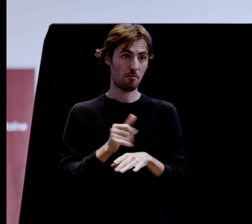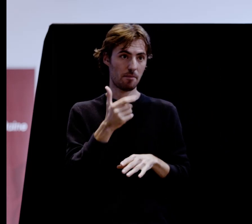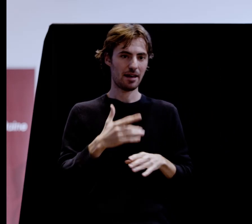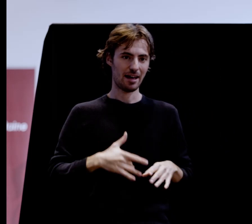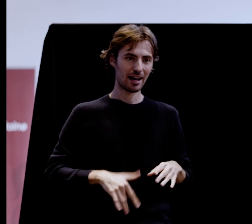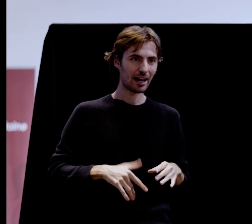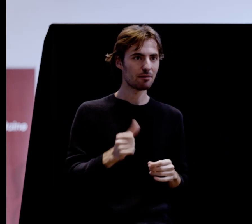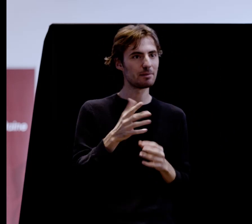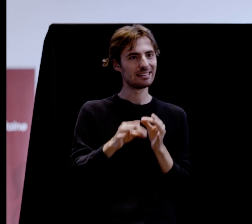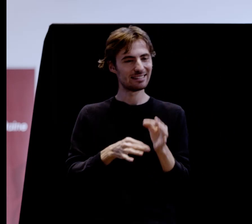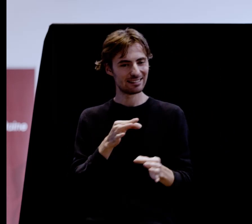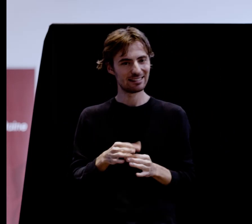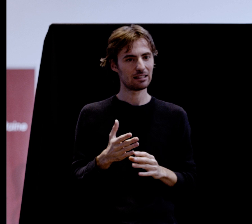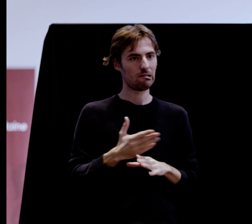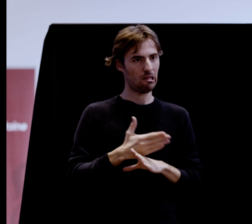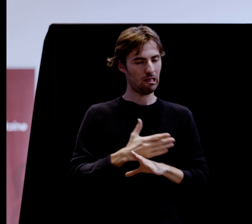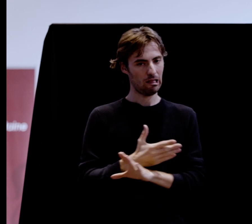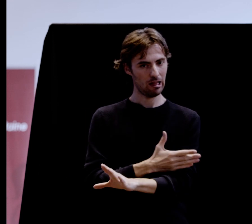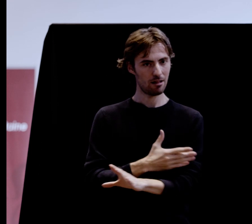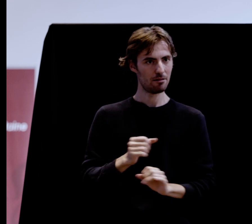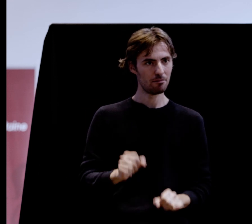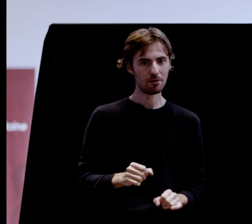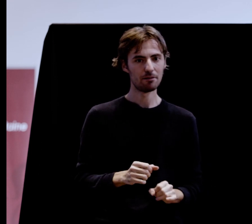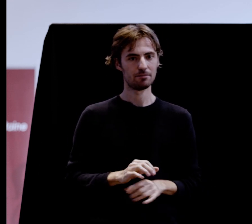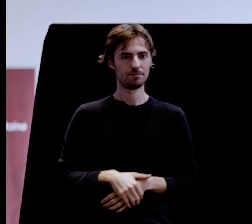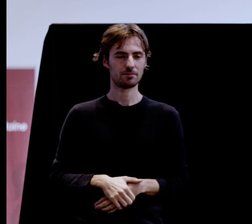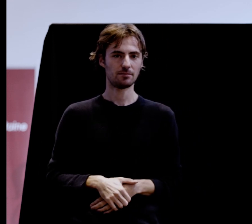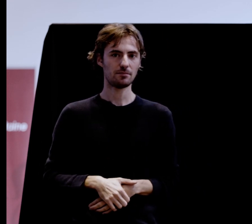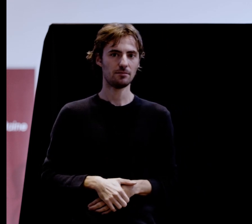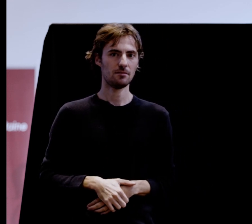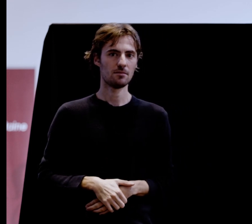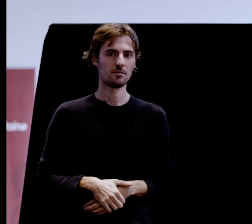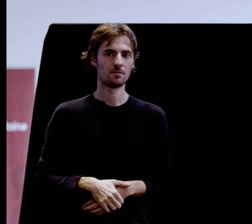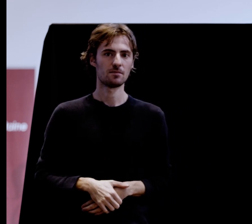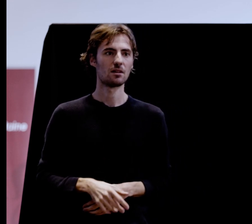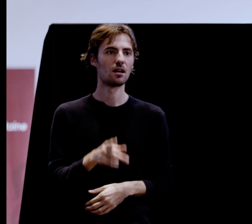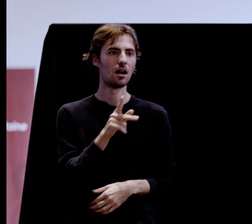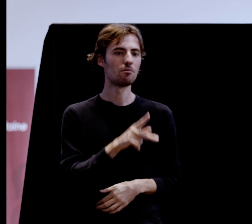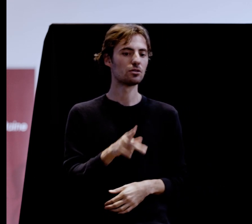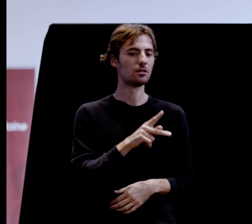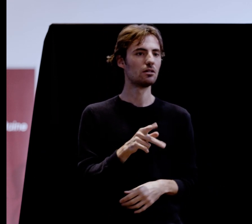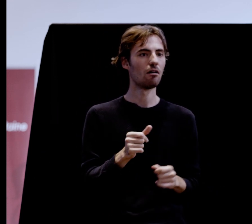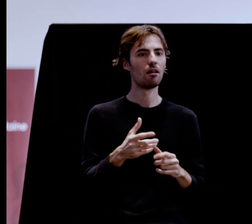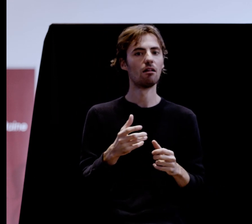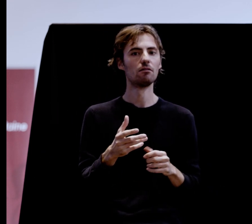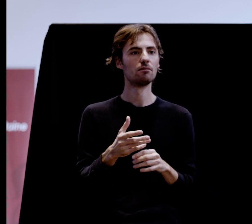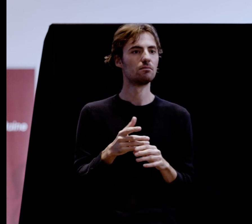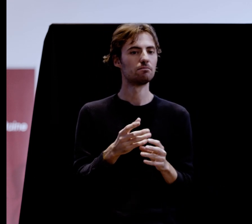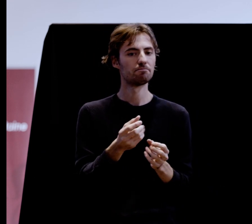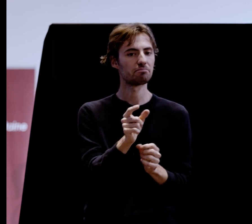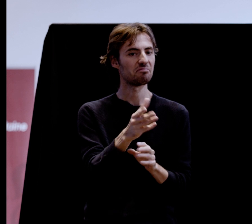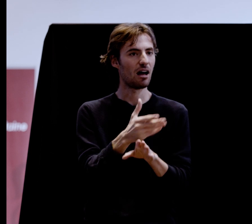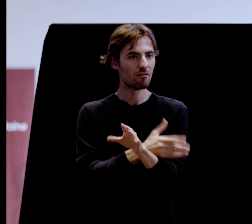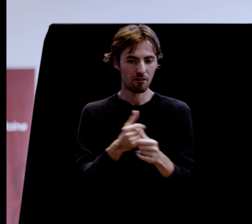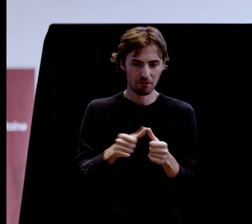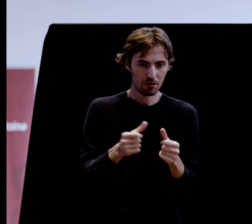premiers cycles. Et avant même de mettre la progestérone, on peut s'entraîner à changer des protections menstruelles. On peut